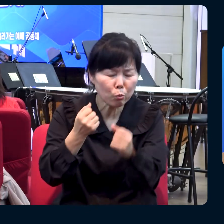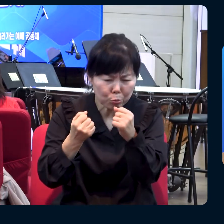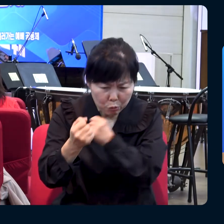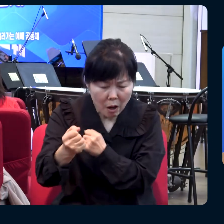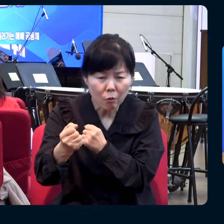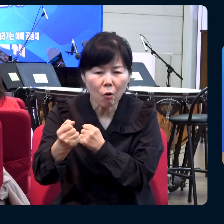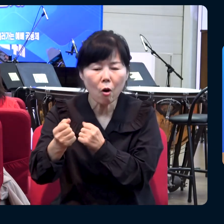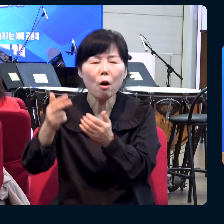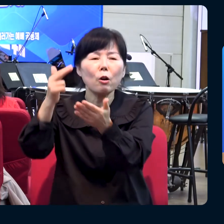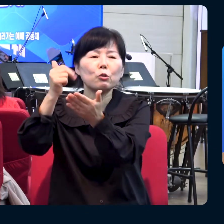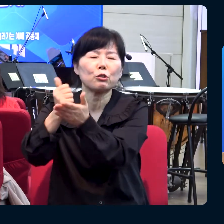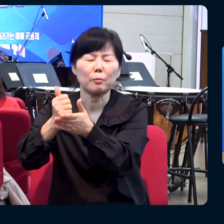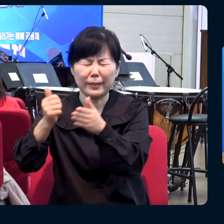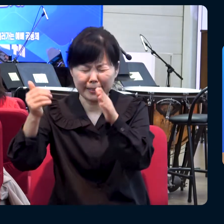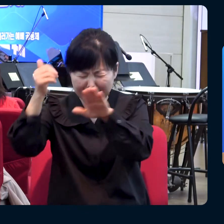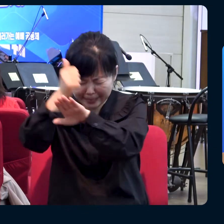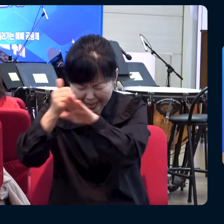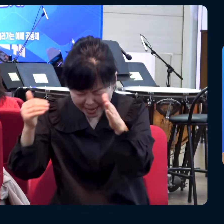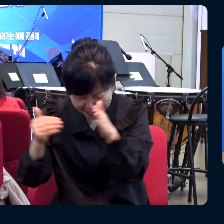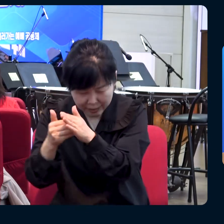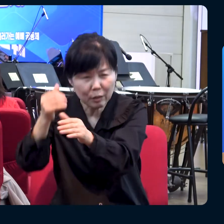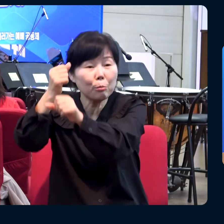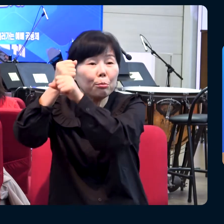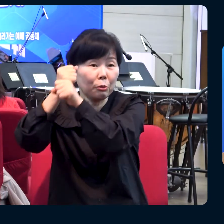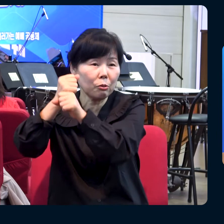믿을 것입니다. 이것이 십자가의 도입니다.